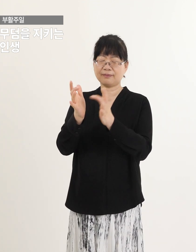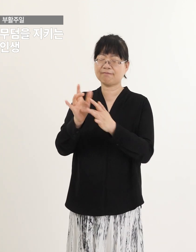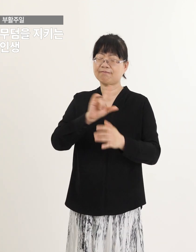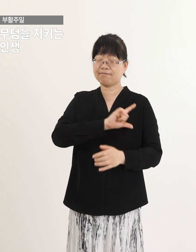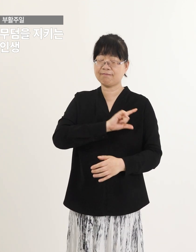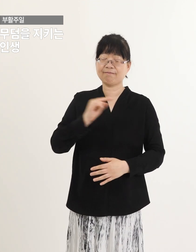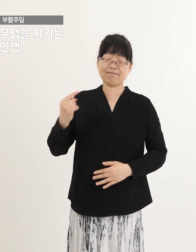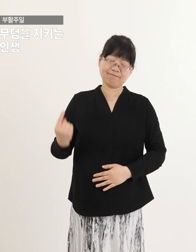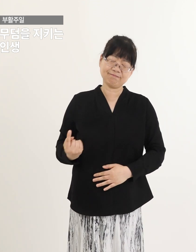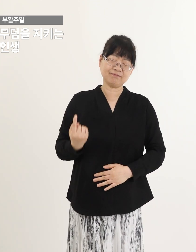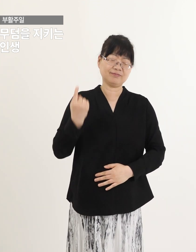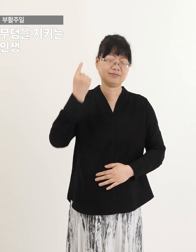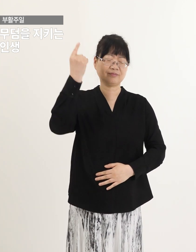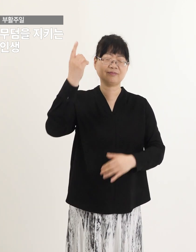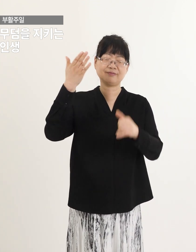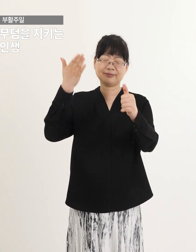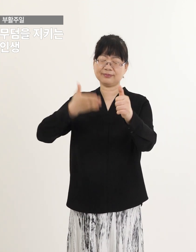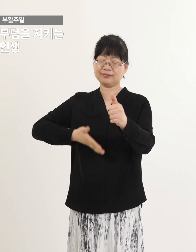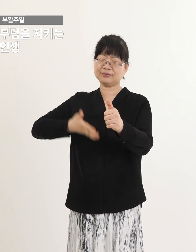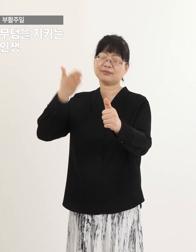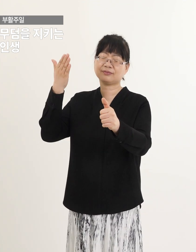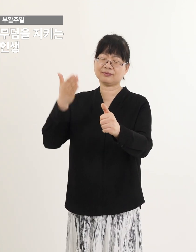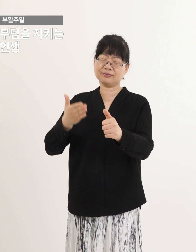예수님 높이세